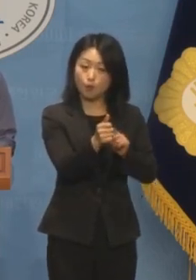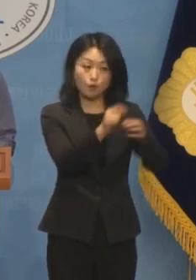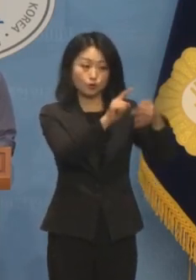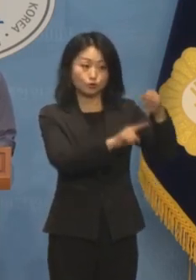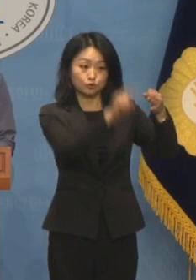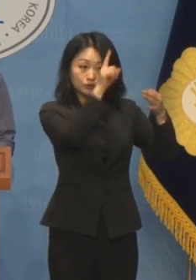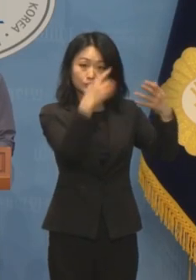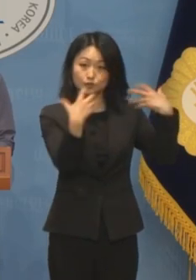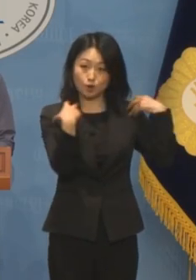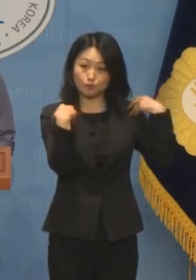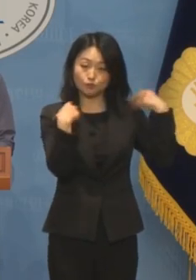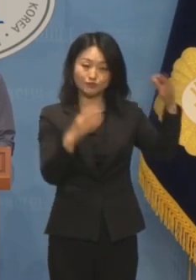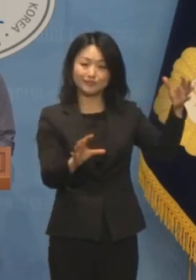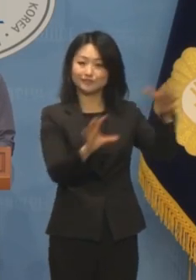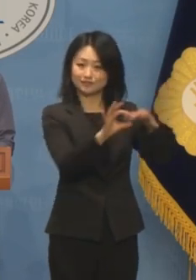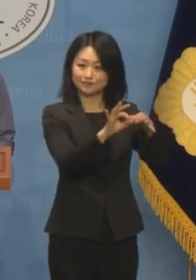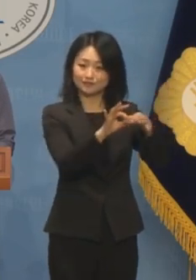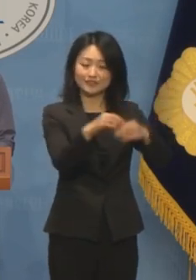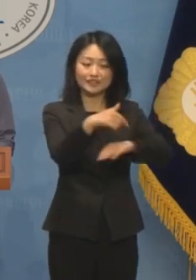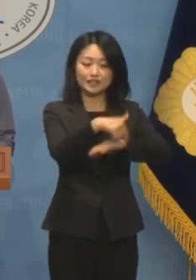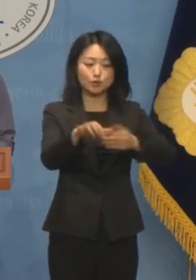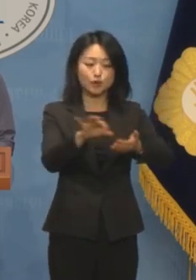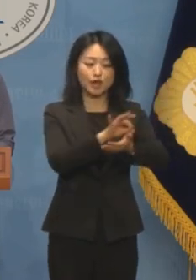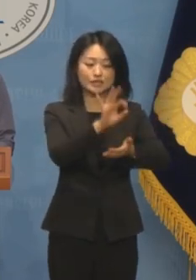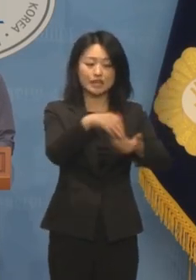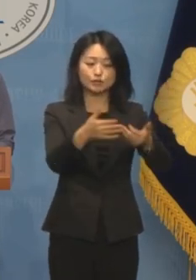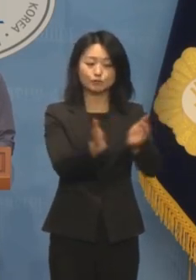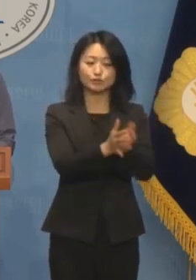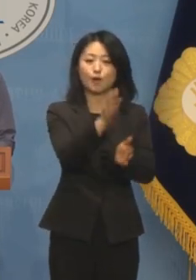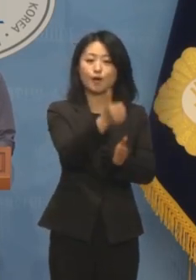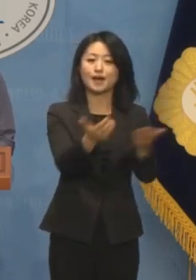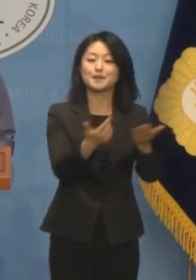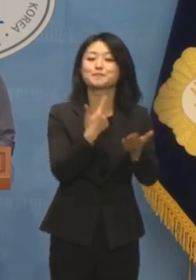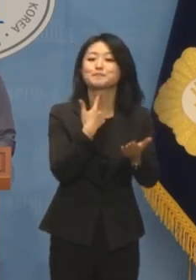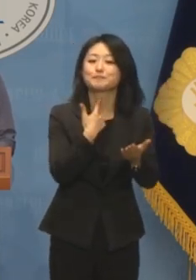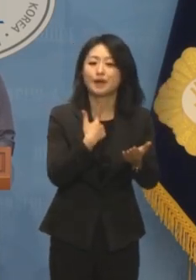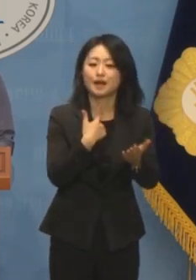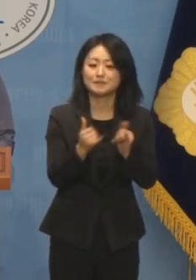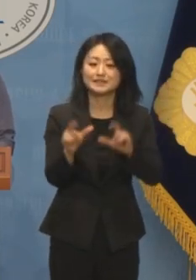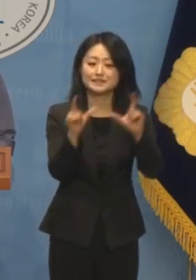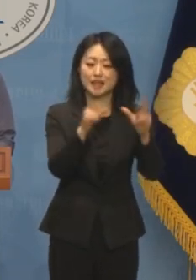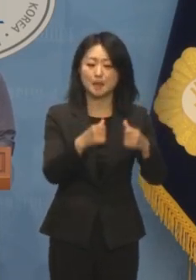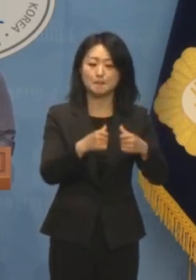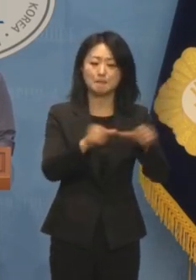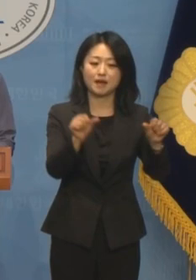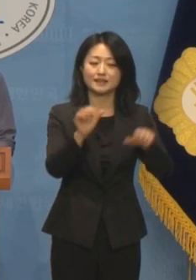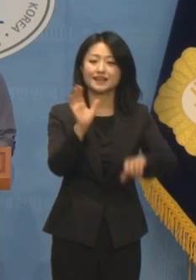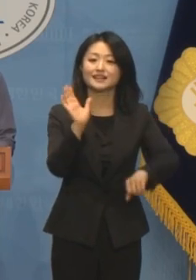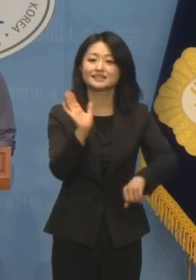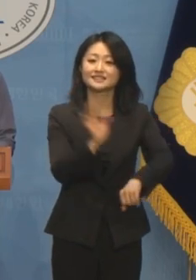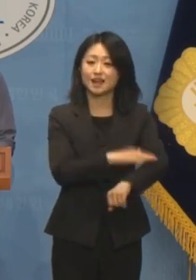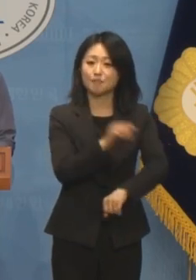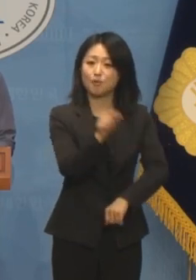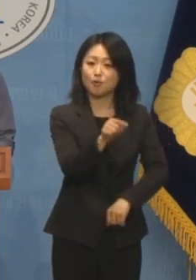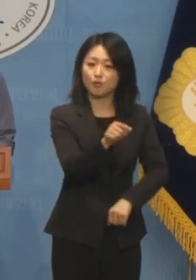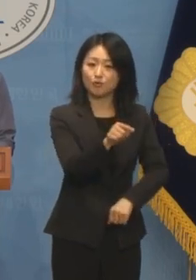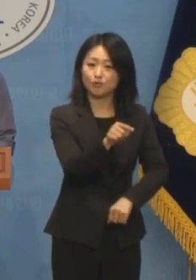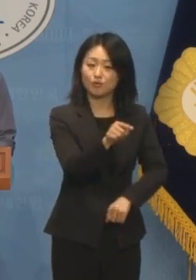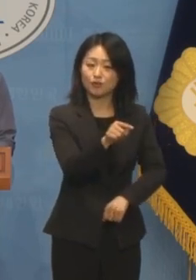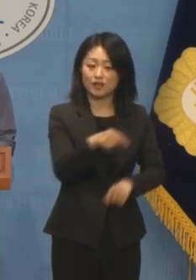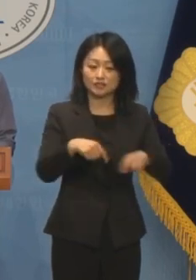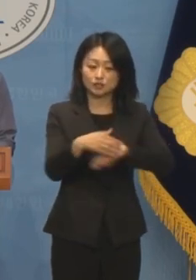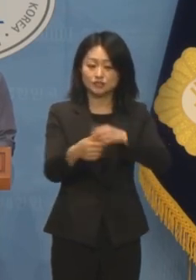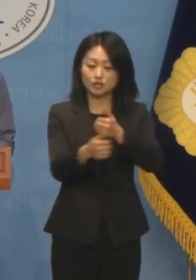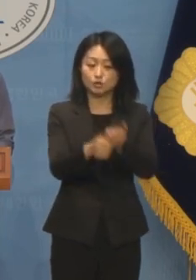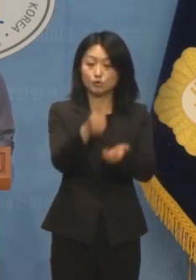첫 경제부총리 겸 기획재정부 장관 출신으로 민생 파탄의 주범입니다. 정책위 의장에